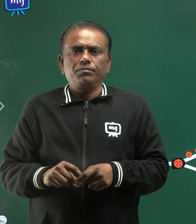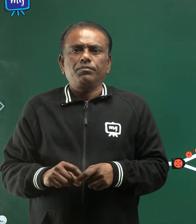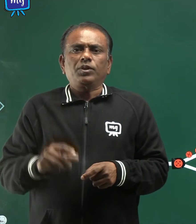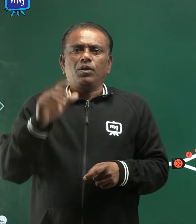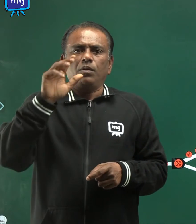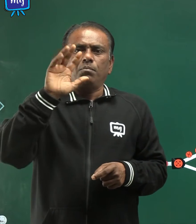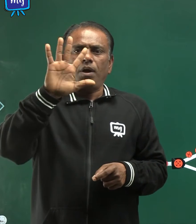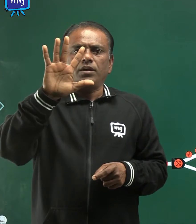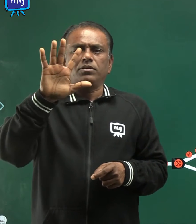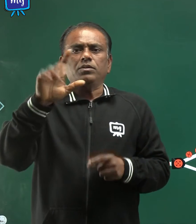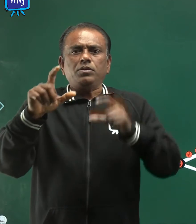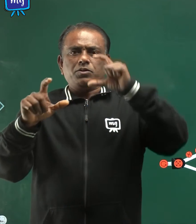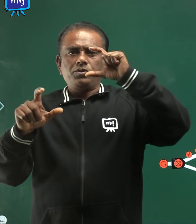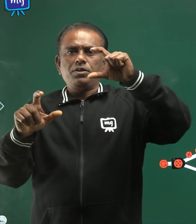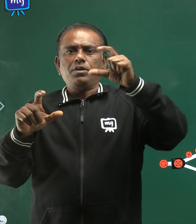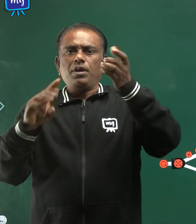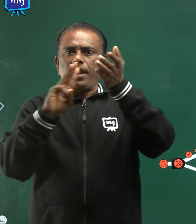5 सेमी त्रिज्या का